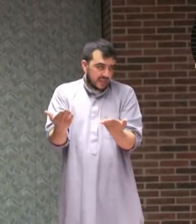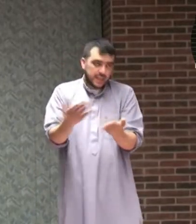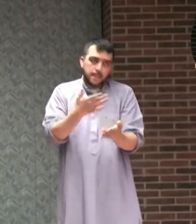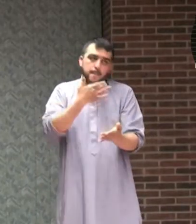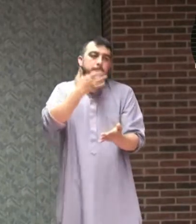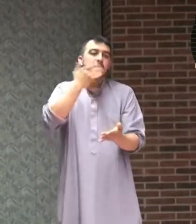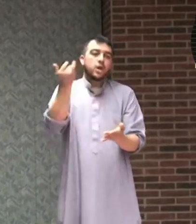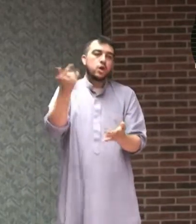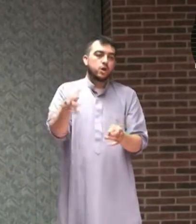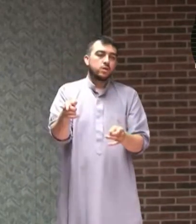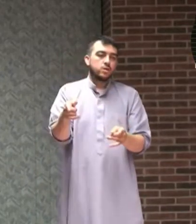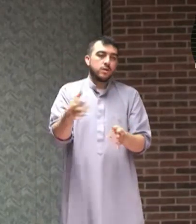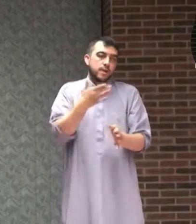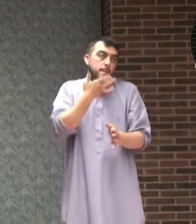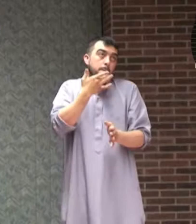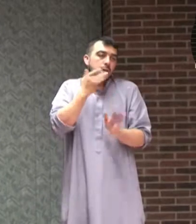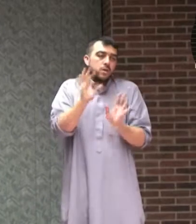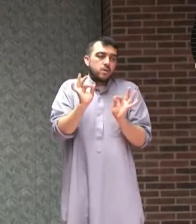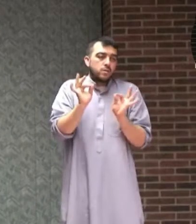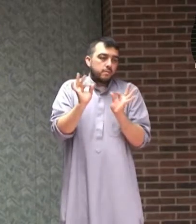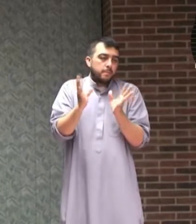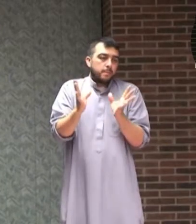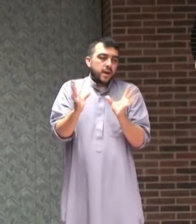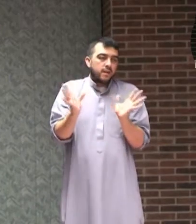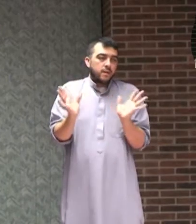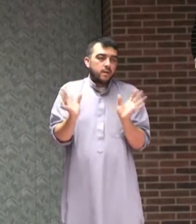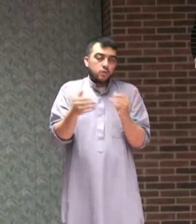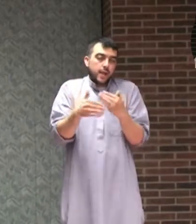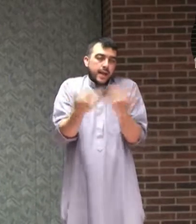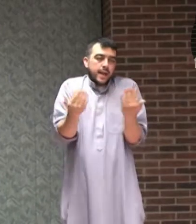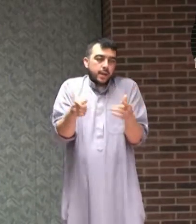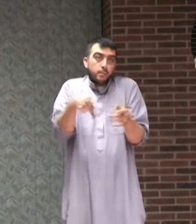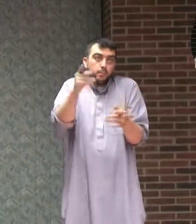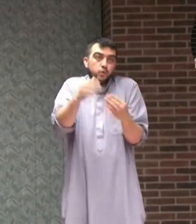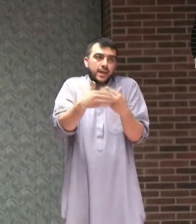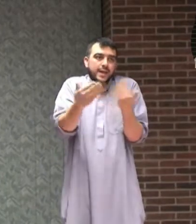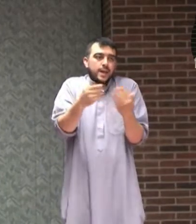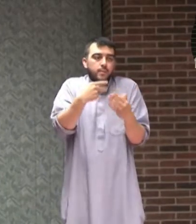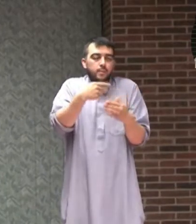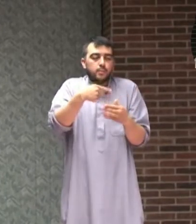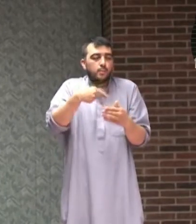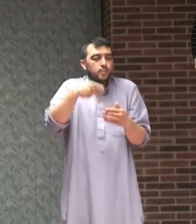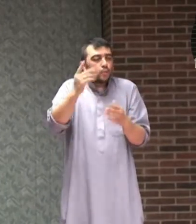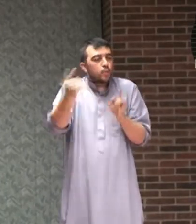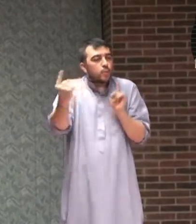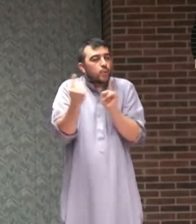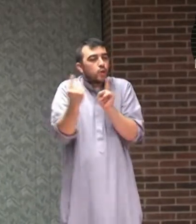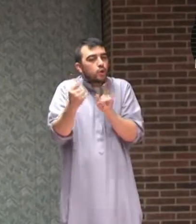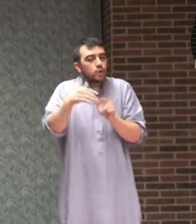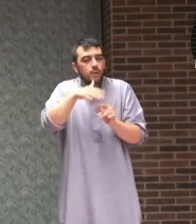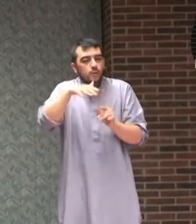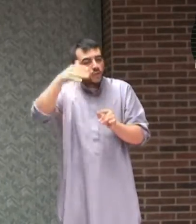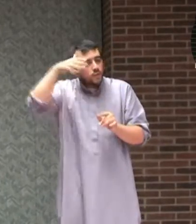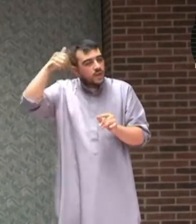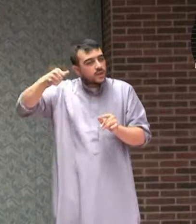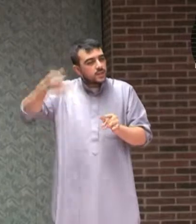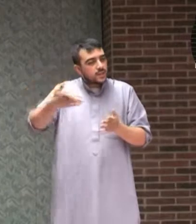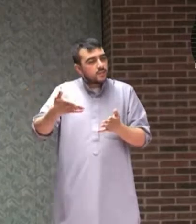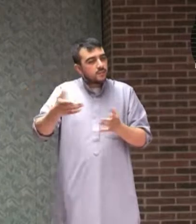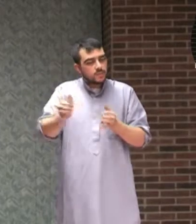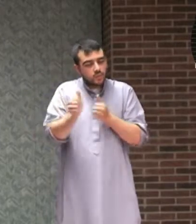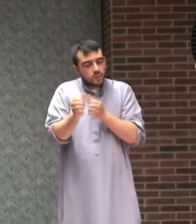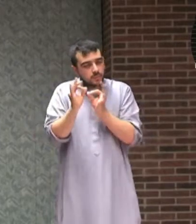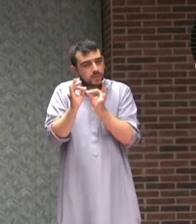Ça, c'est la règle de base, c'est ce qui est le plus, ou en tout cas le plus clair, le plus proche du hadith prophétique, de